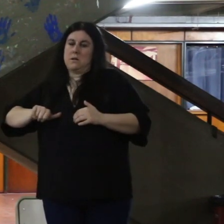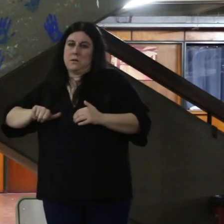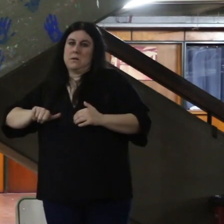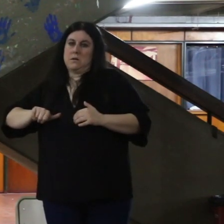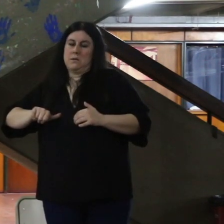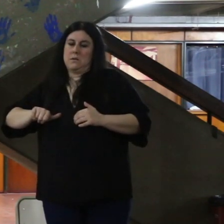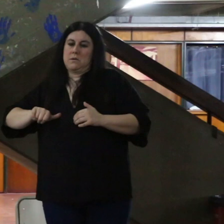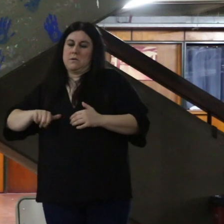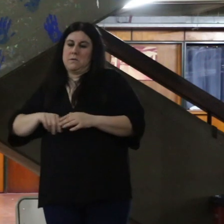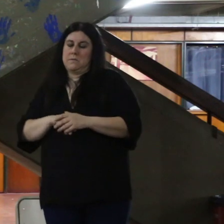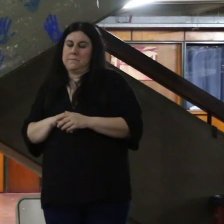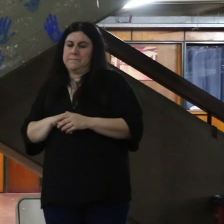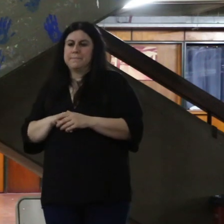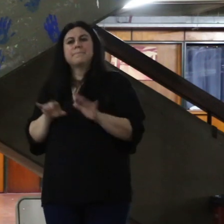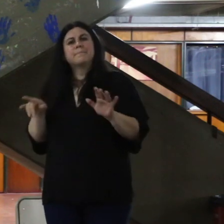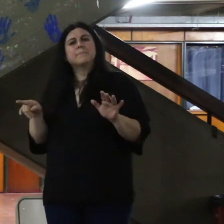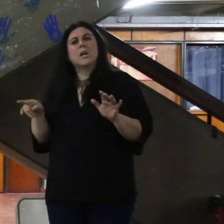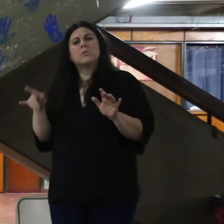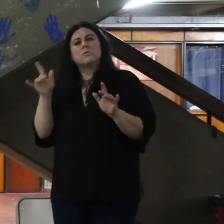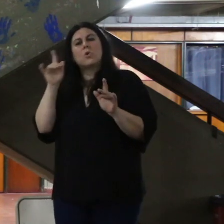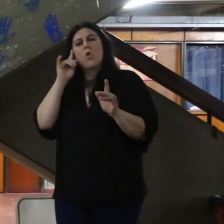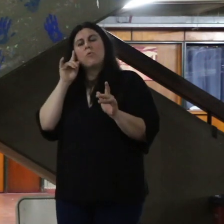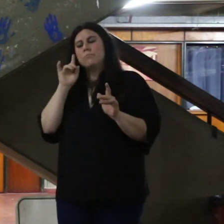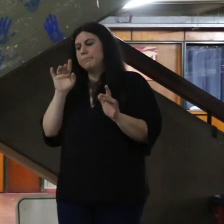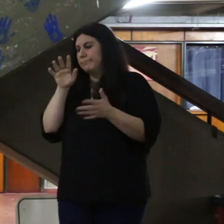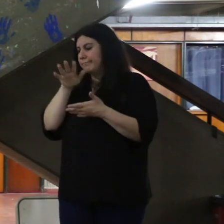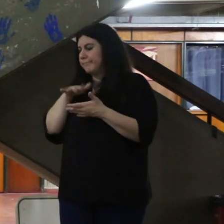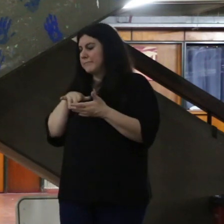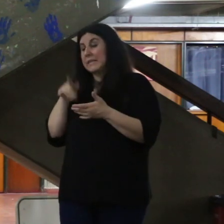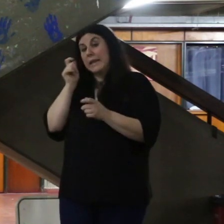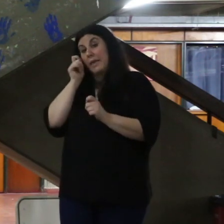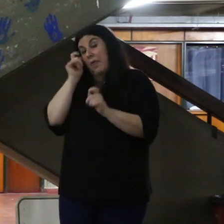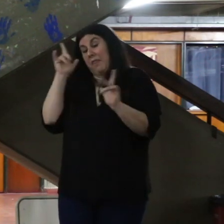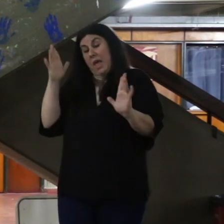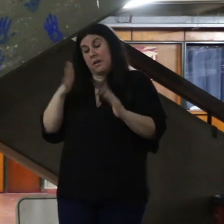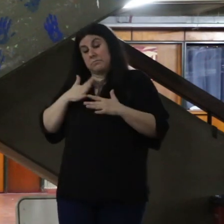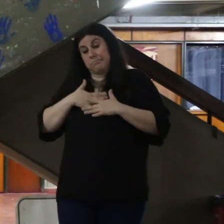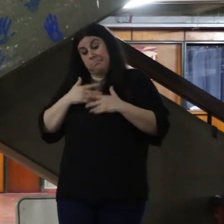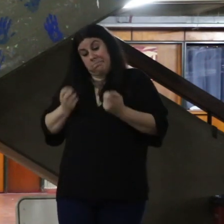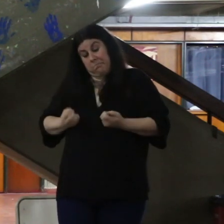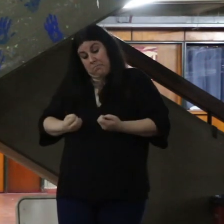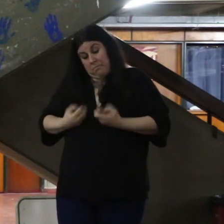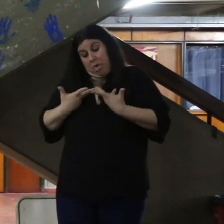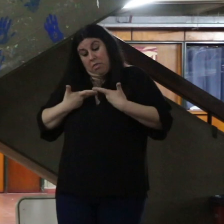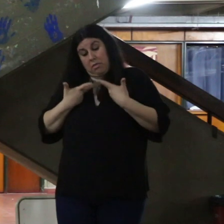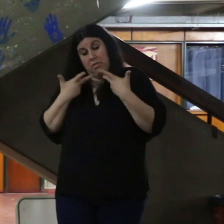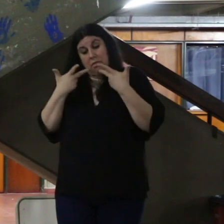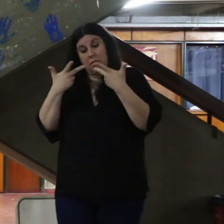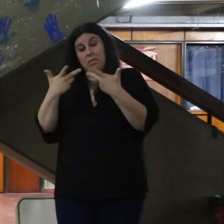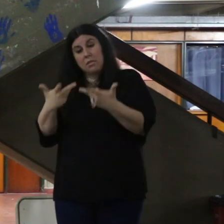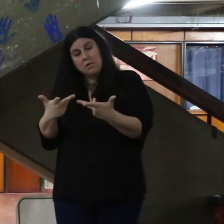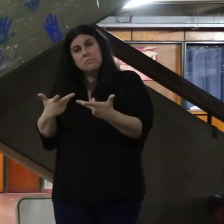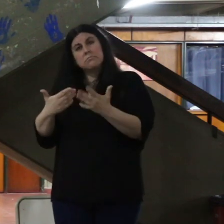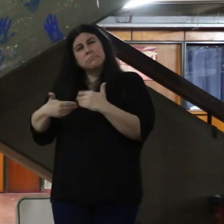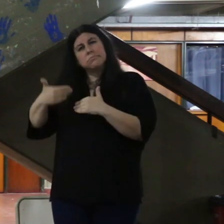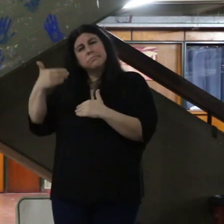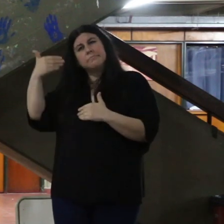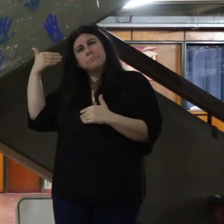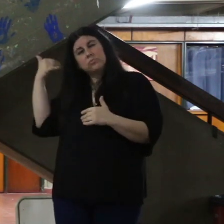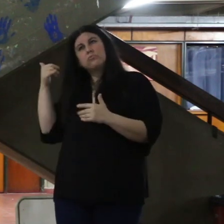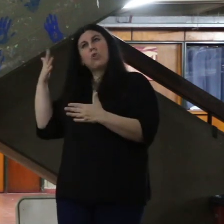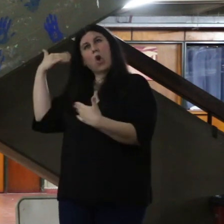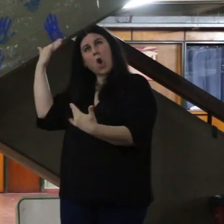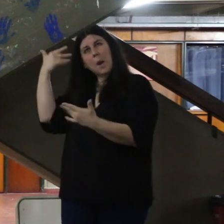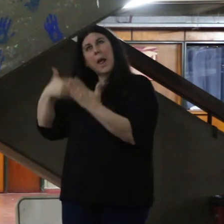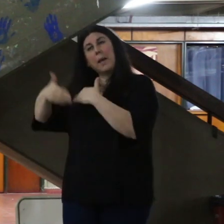Y esta es una idea que me salió una vez a partir de que tenía también que dar una